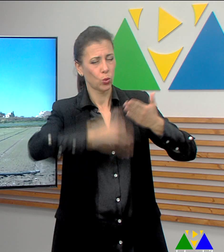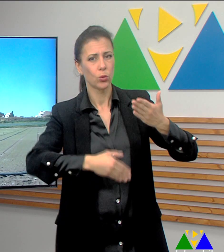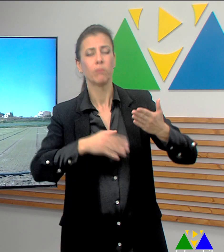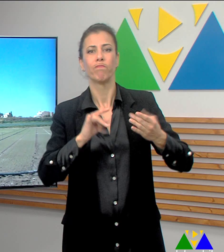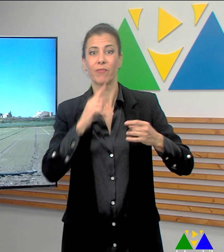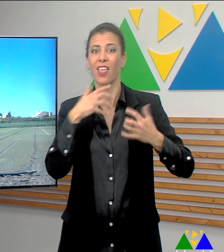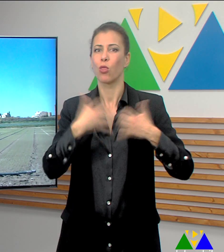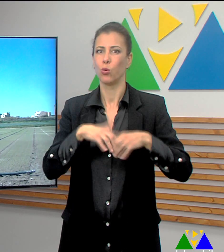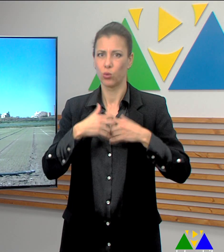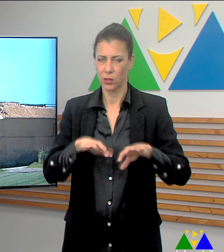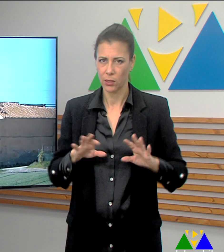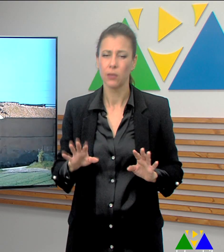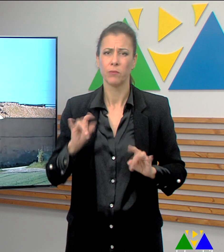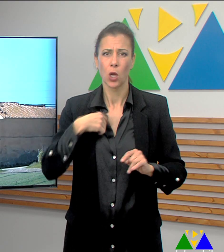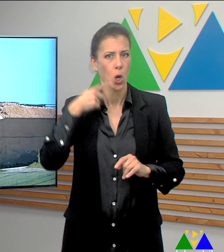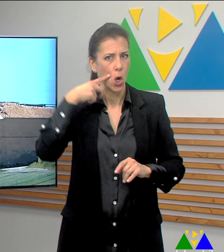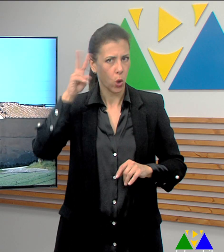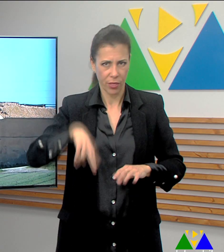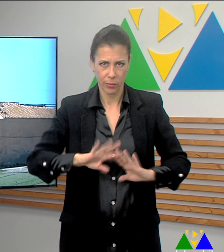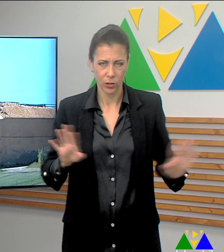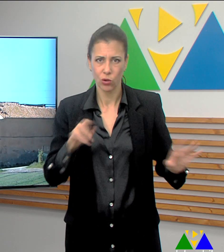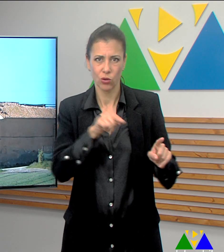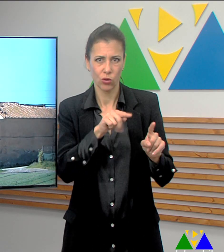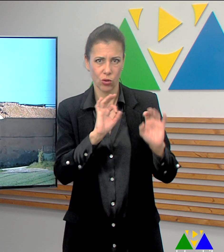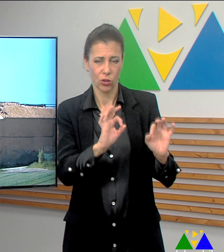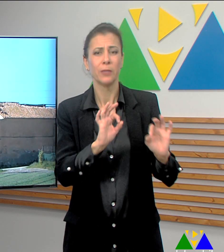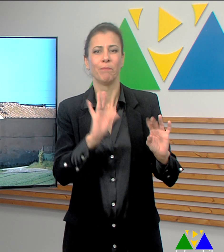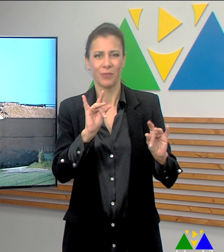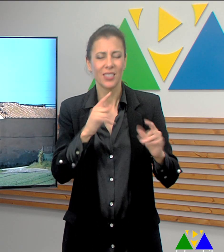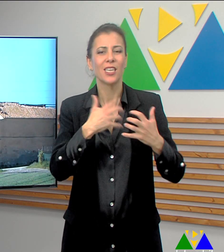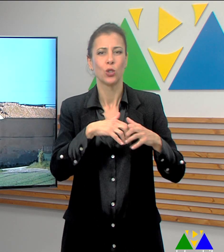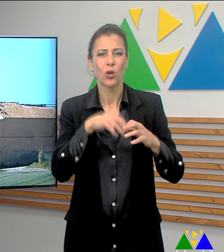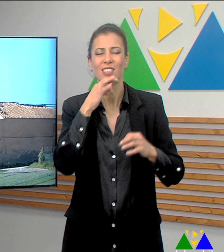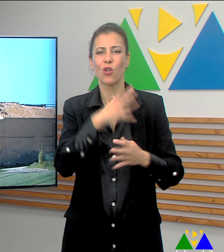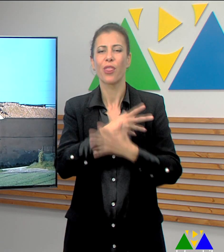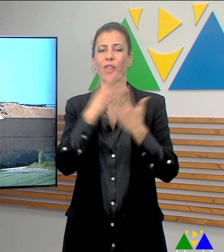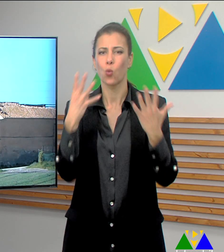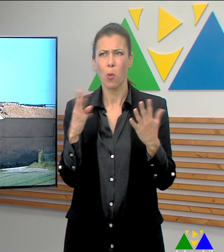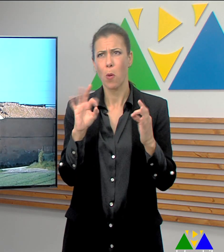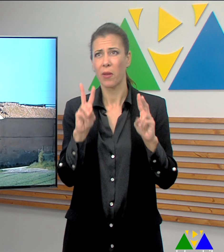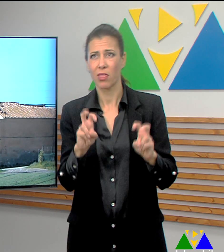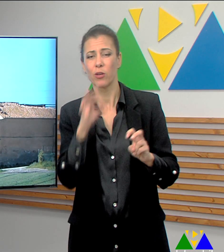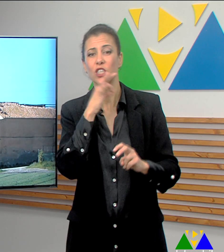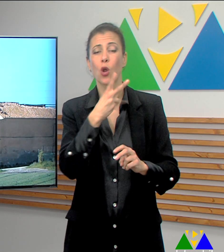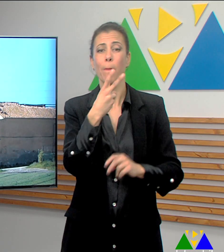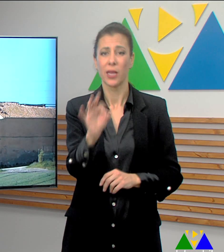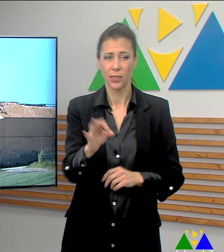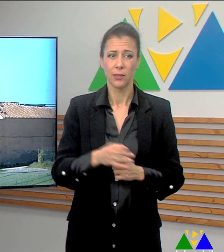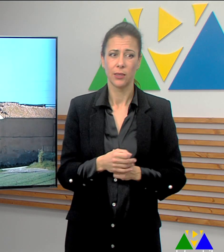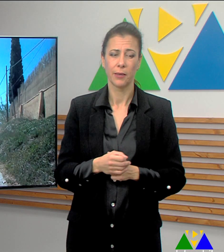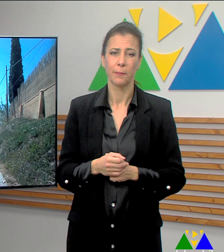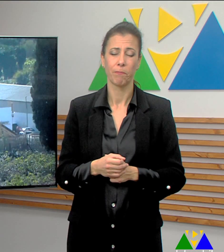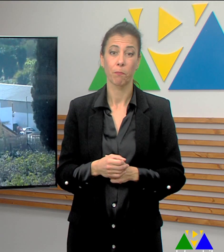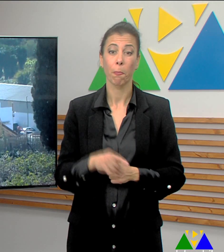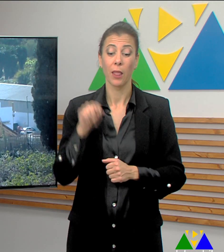industrial, claro. Que reconocemos perfectamente ya los motrileños. Típica arquitectura industrial del siglo XIX, principio del XX.